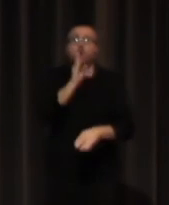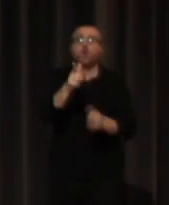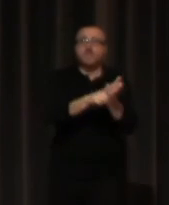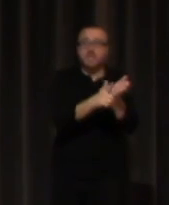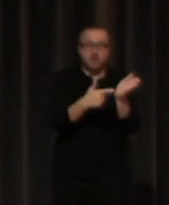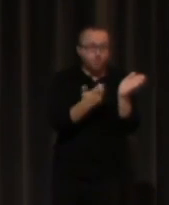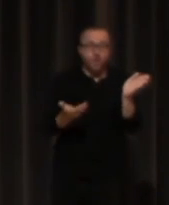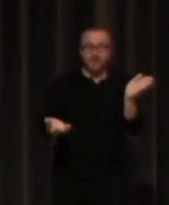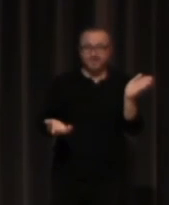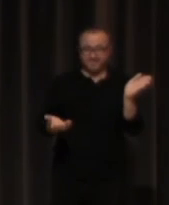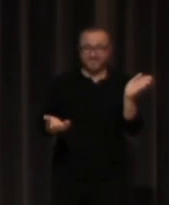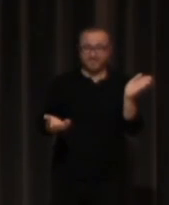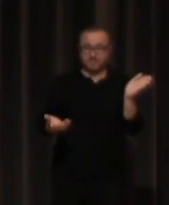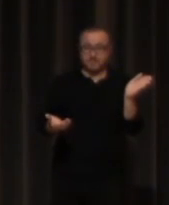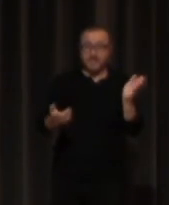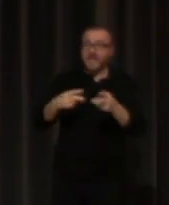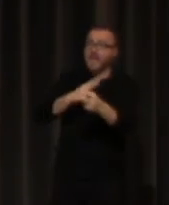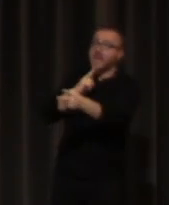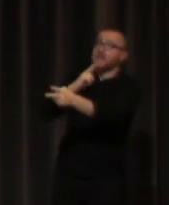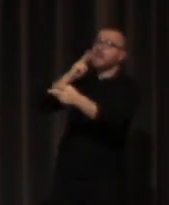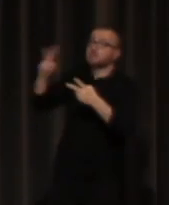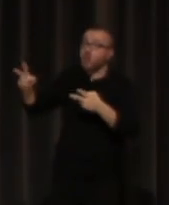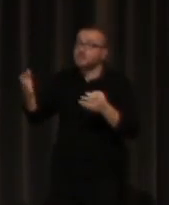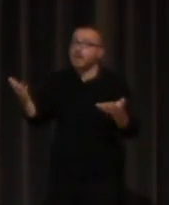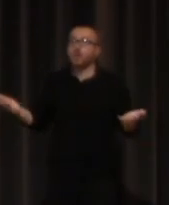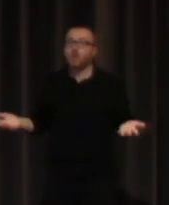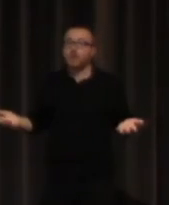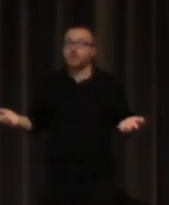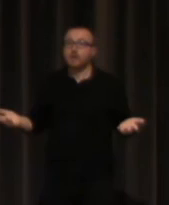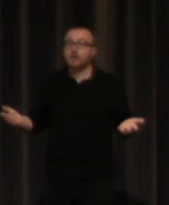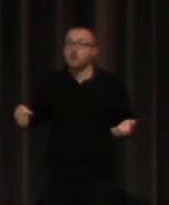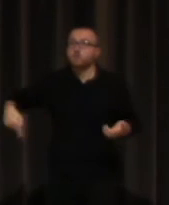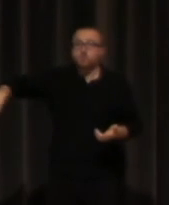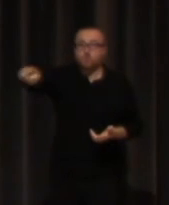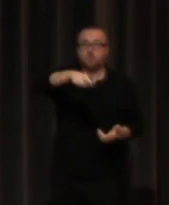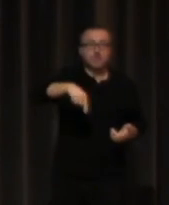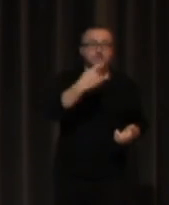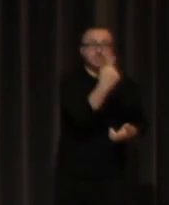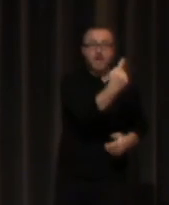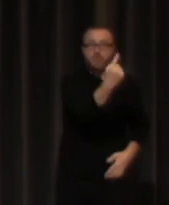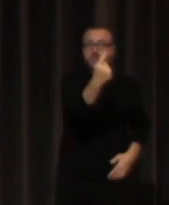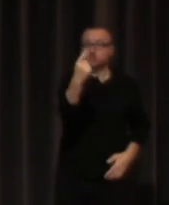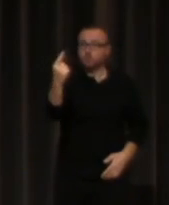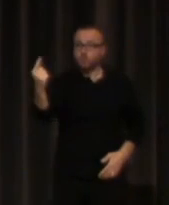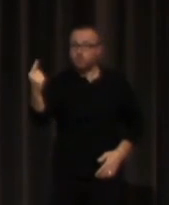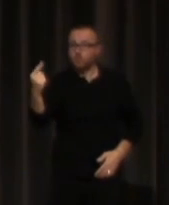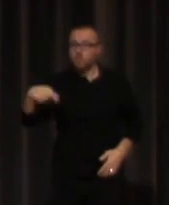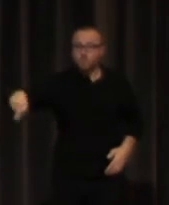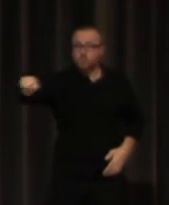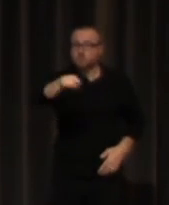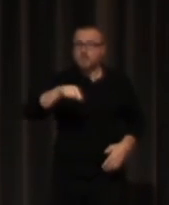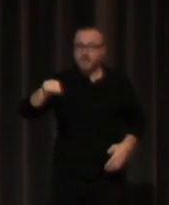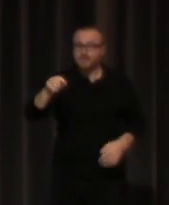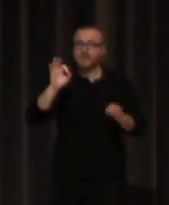I això, a la resposta en aquesta pregunta, és que som nosaltres els dipositaris d'aquest enorme bagatge,